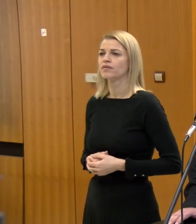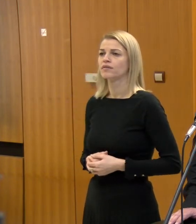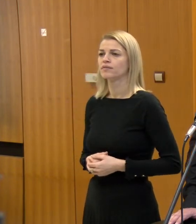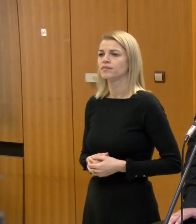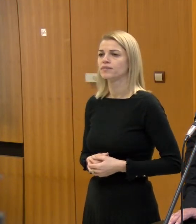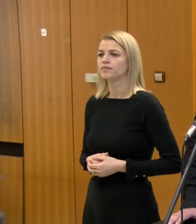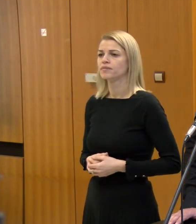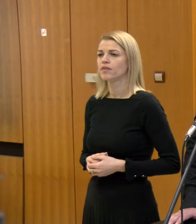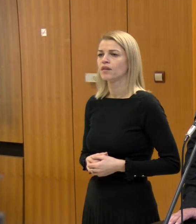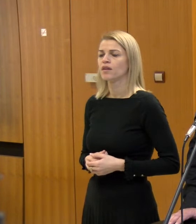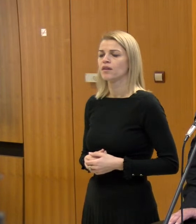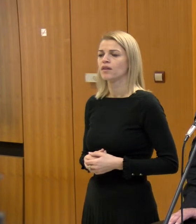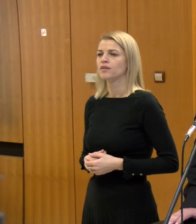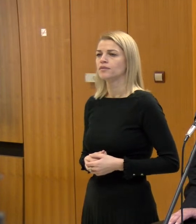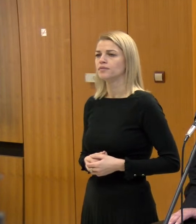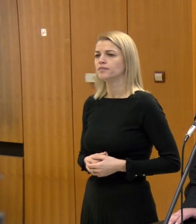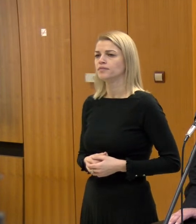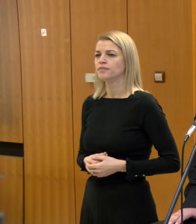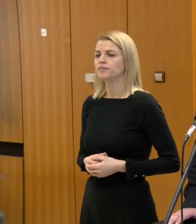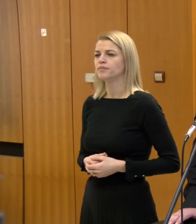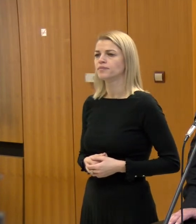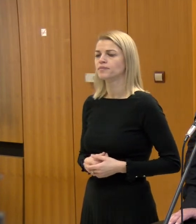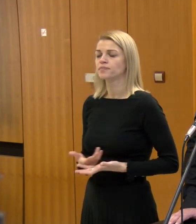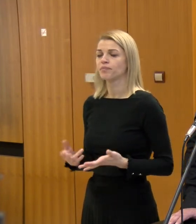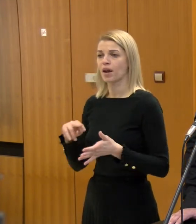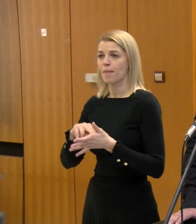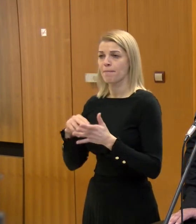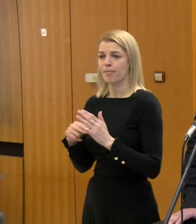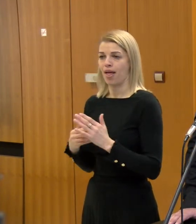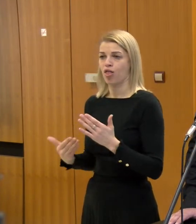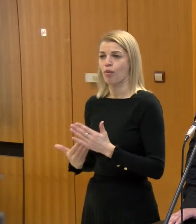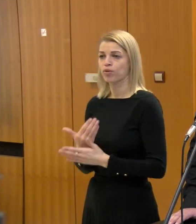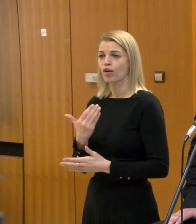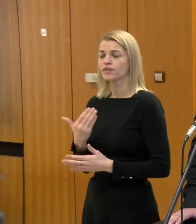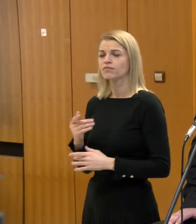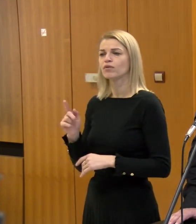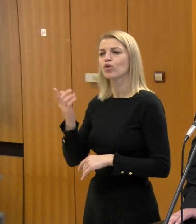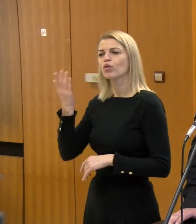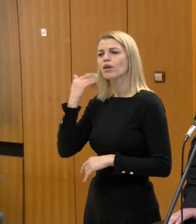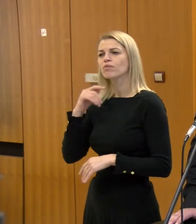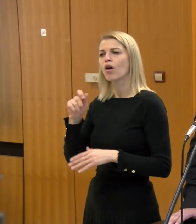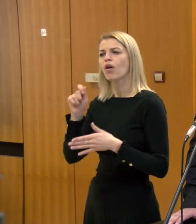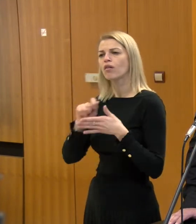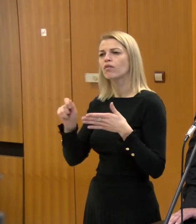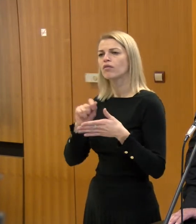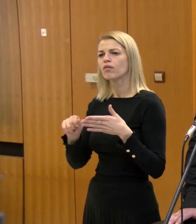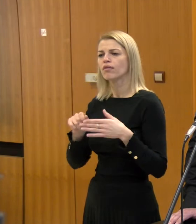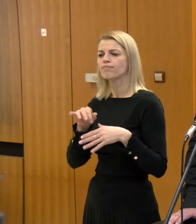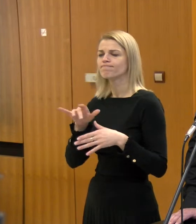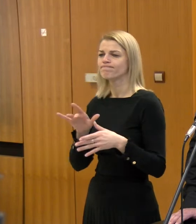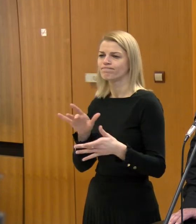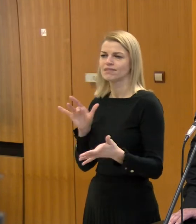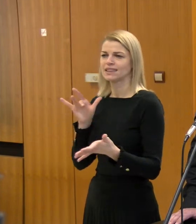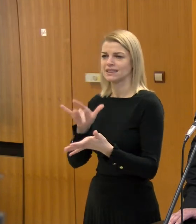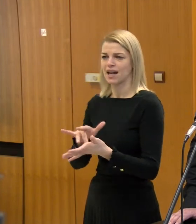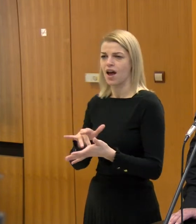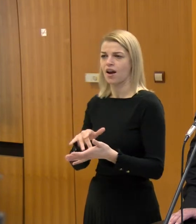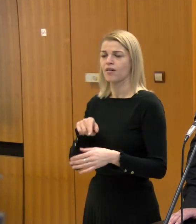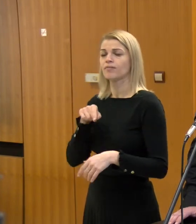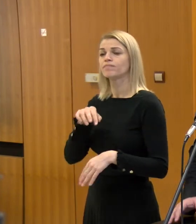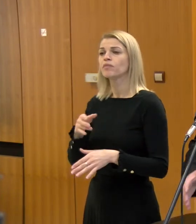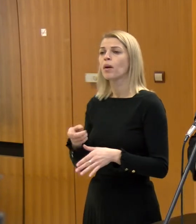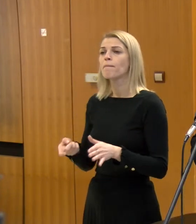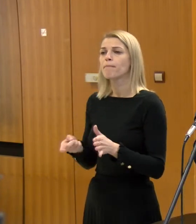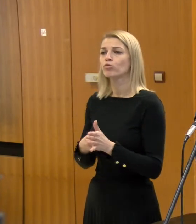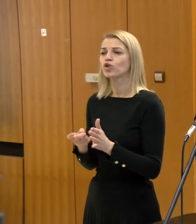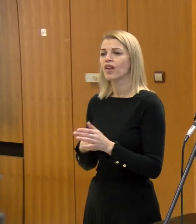No, vec sa má tak, že v pláne obnovy, ktorý bol napísaný veľmi ambiciózne, je